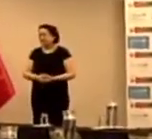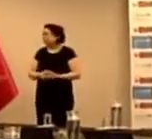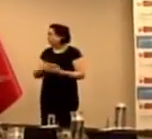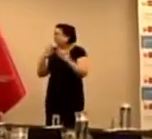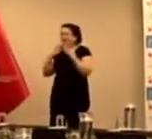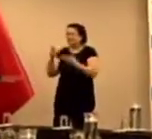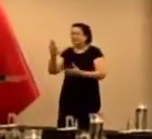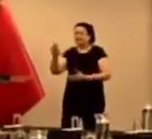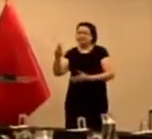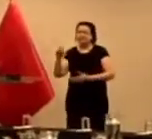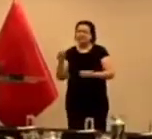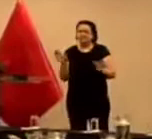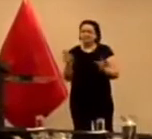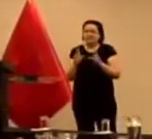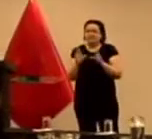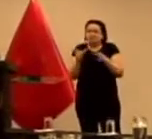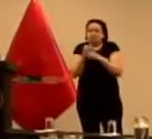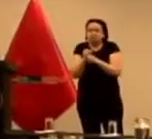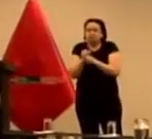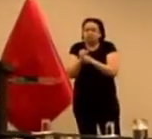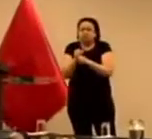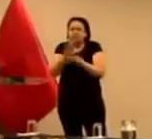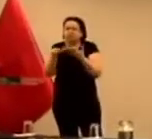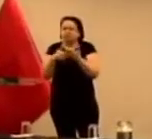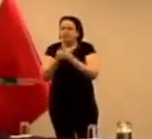Gracias a Fernando por este resumen muy completo del día 1.